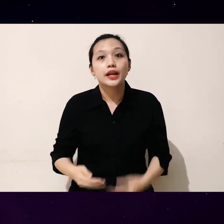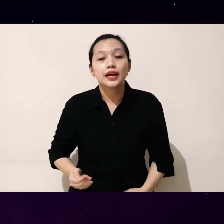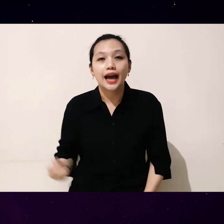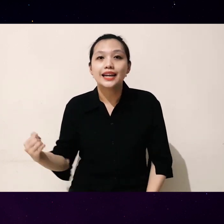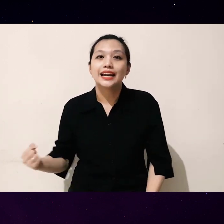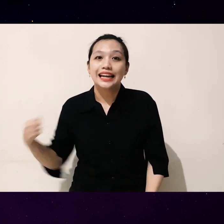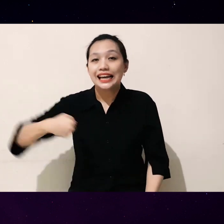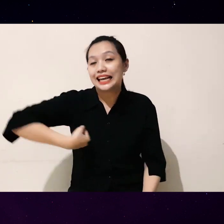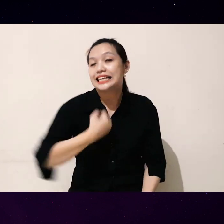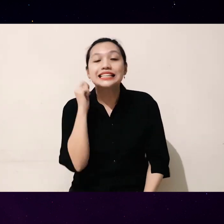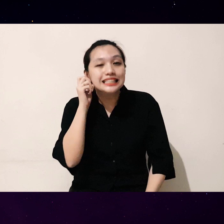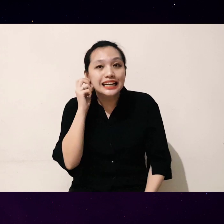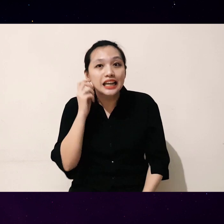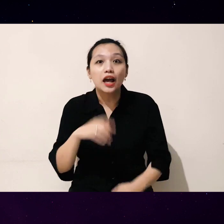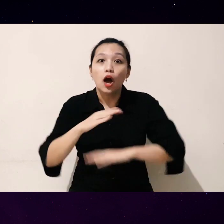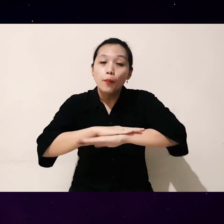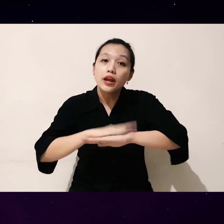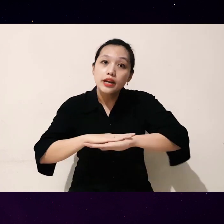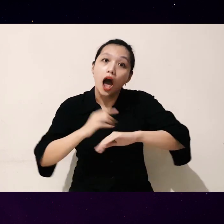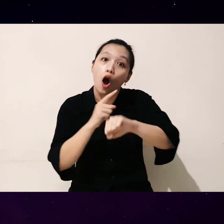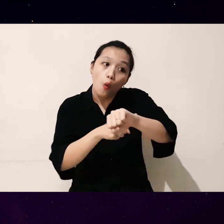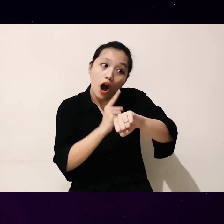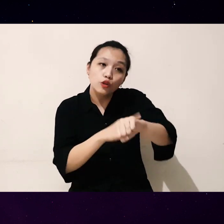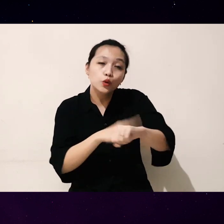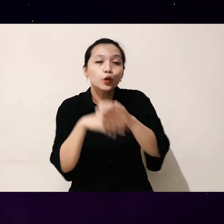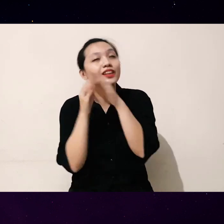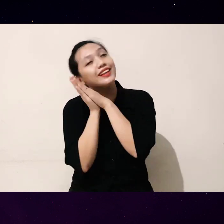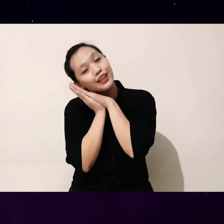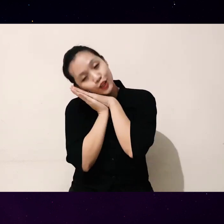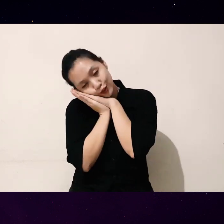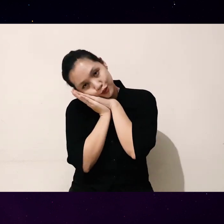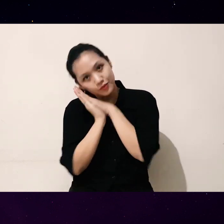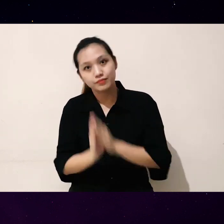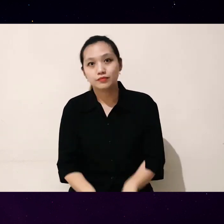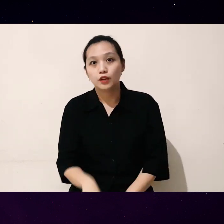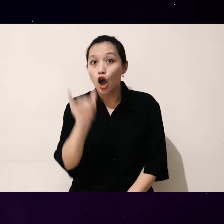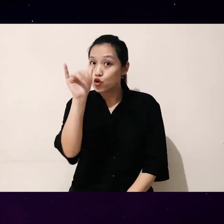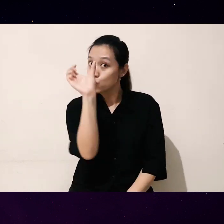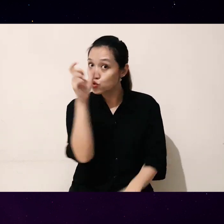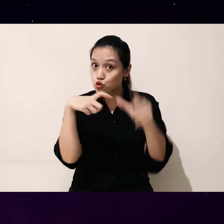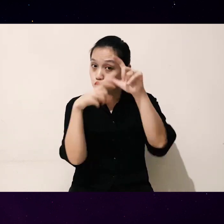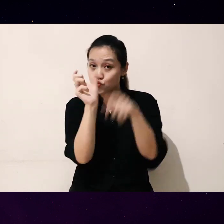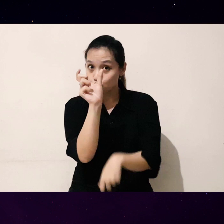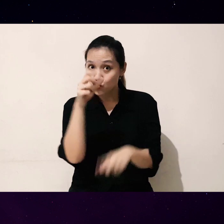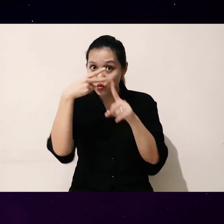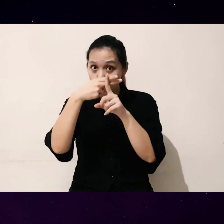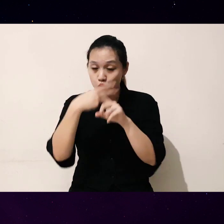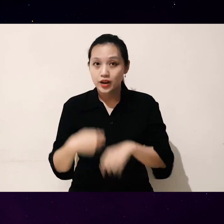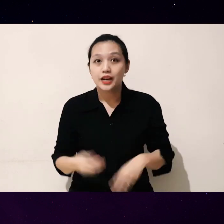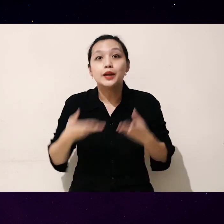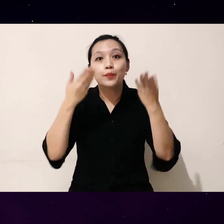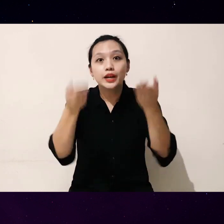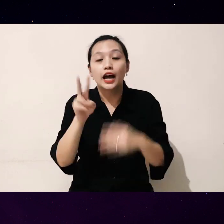hidupnya, yaitu seorang wanita yang bernama Hawa. Yusuf tertidur, dan Tuhan memberikan visi